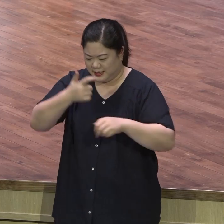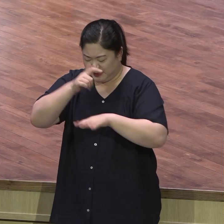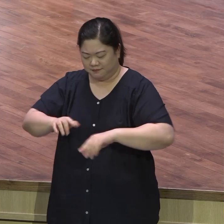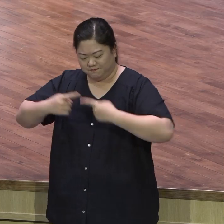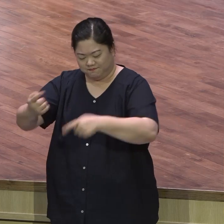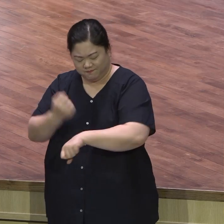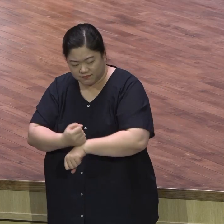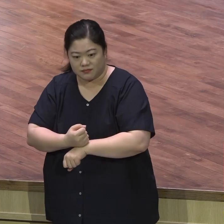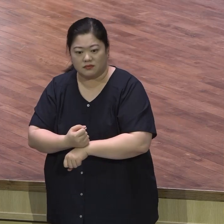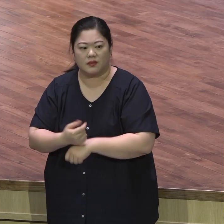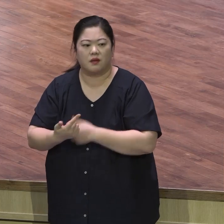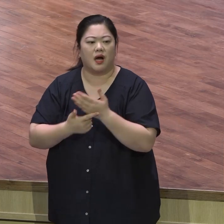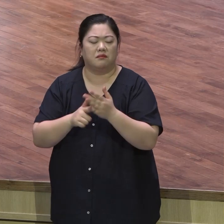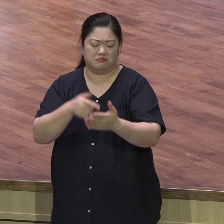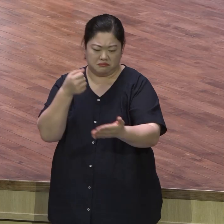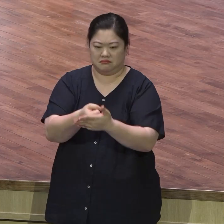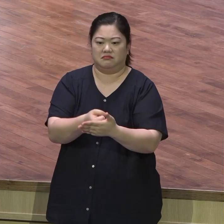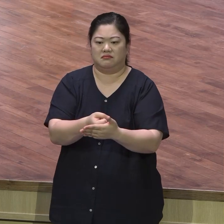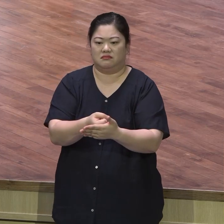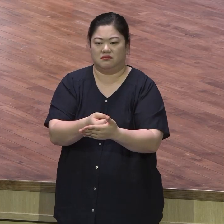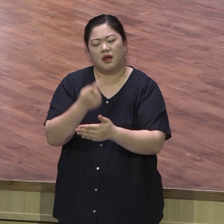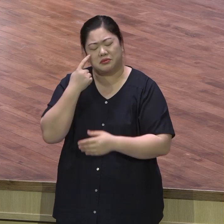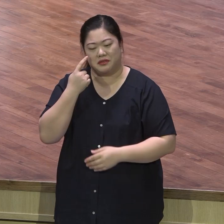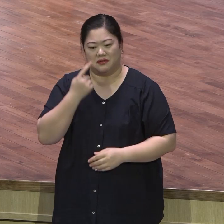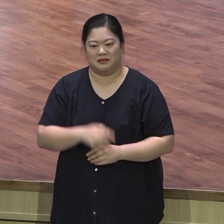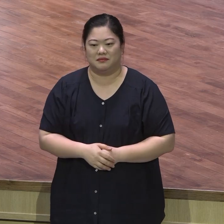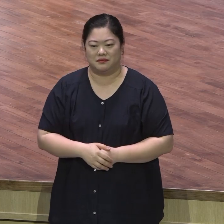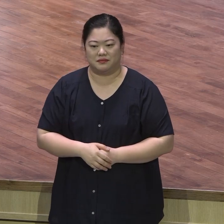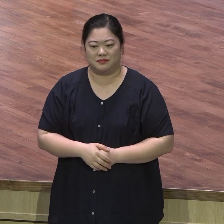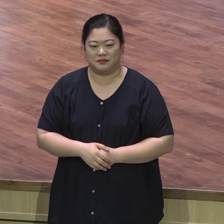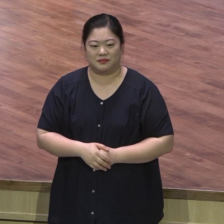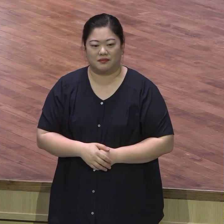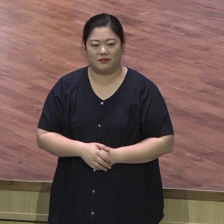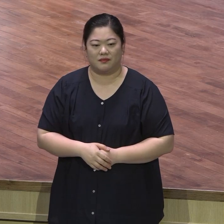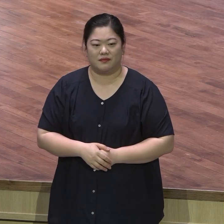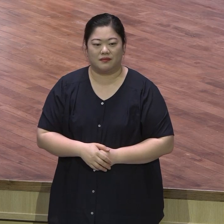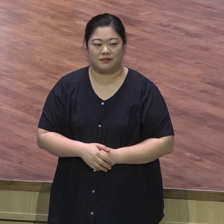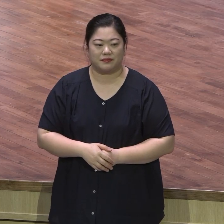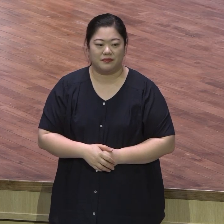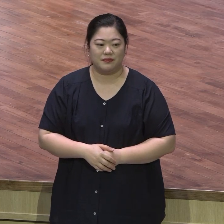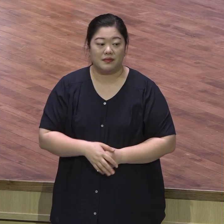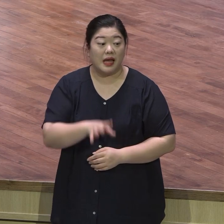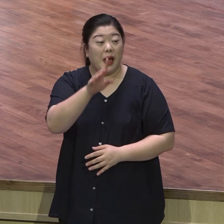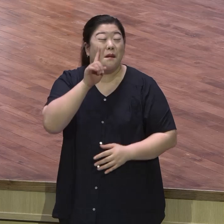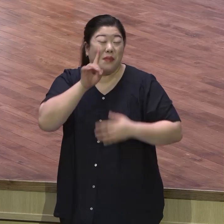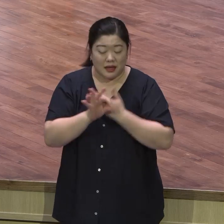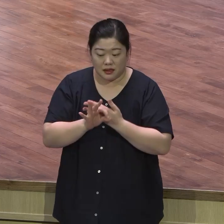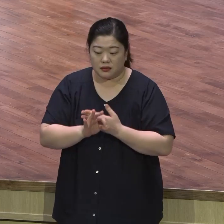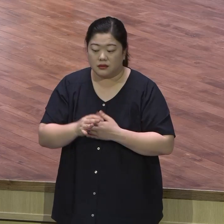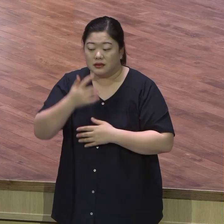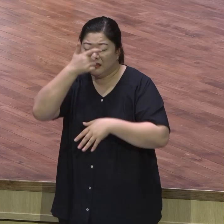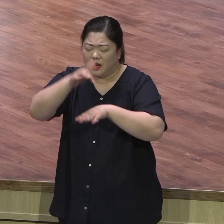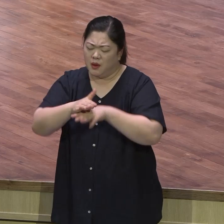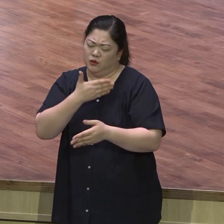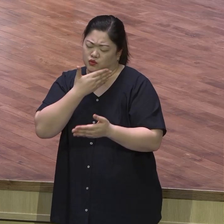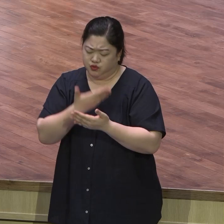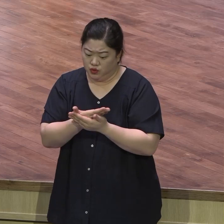보금을 누리는 예배를 뺏어가면 어떻게 됩니까? 그 사람의 삶은 불신자와 같다.